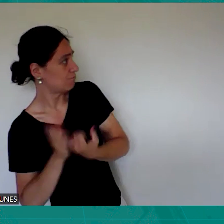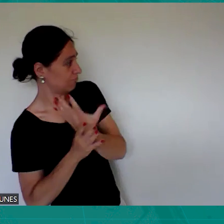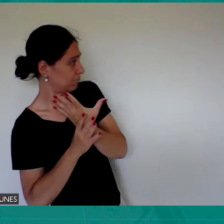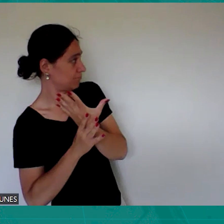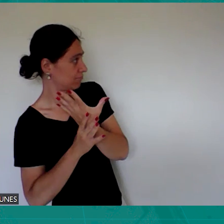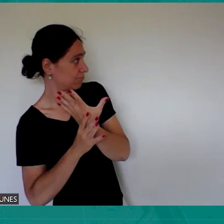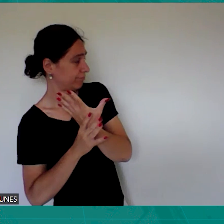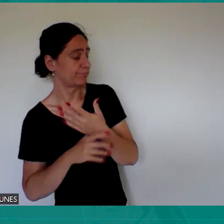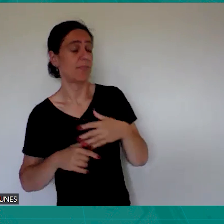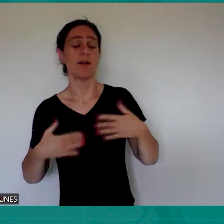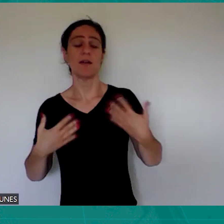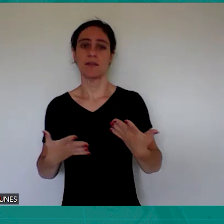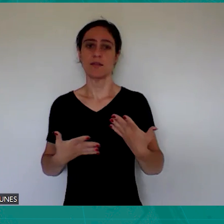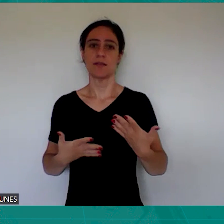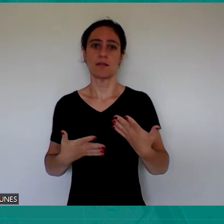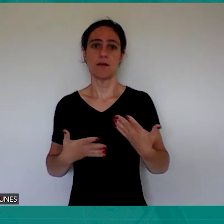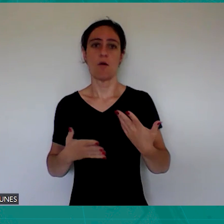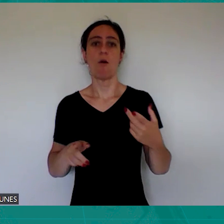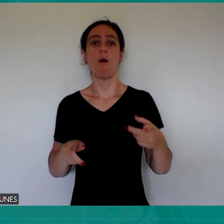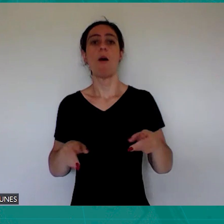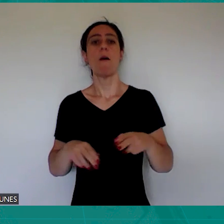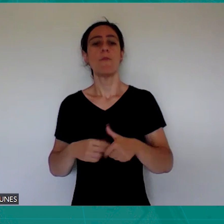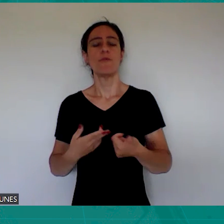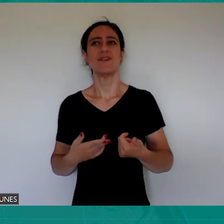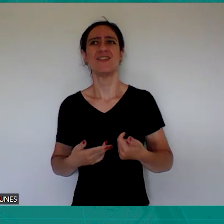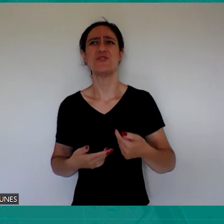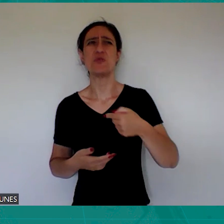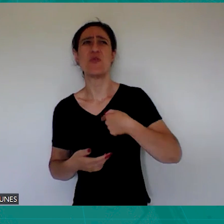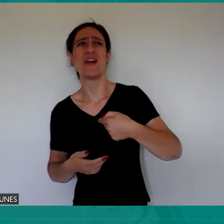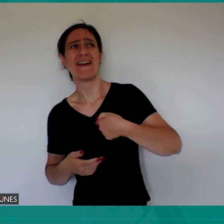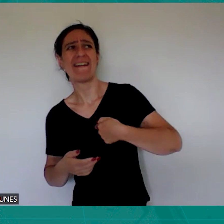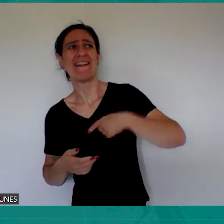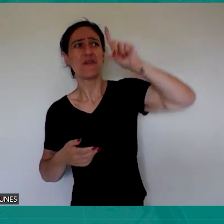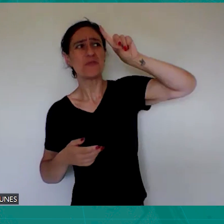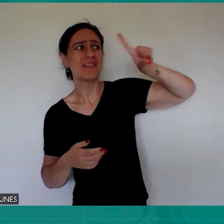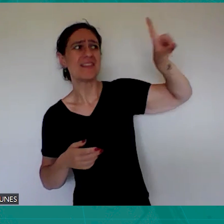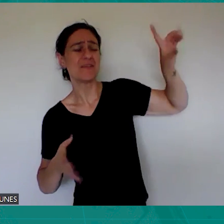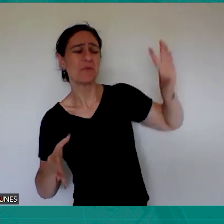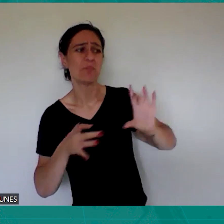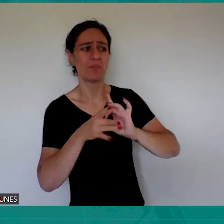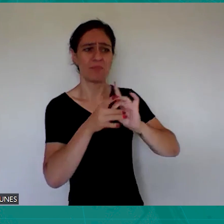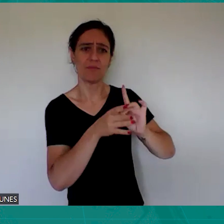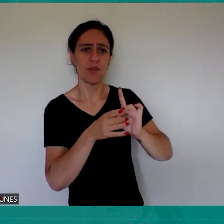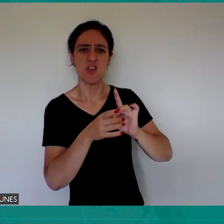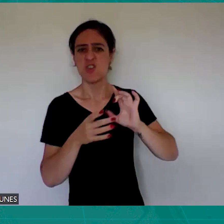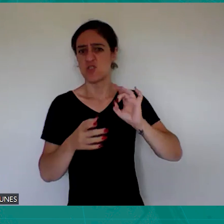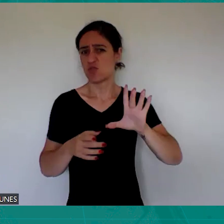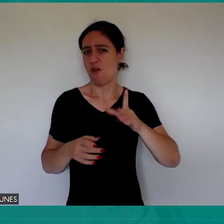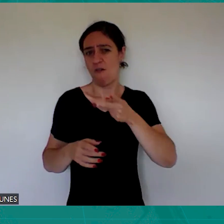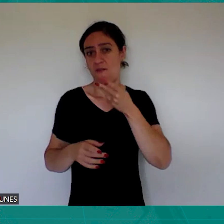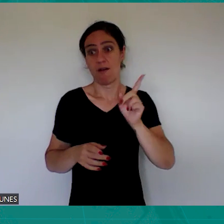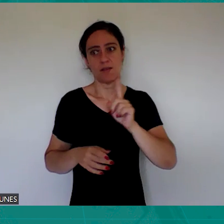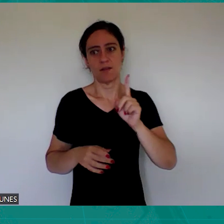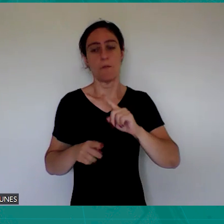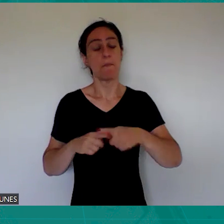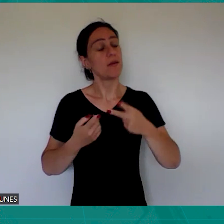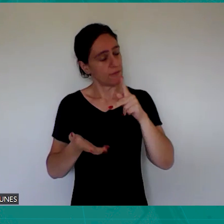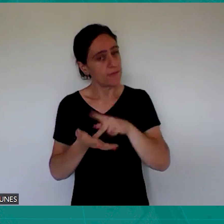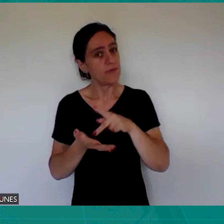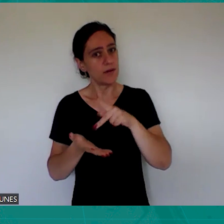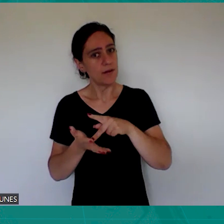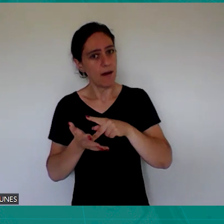e o Pai somos um, não é mera técnica de retórica, não. Era uma verdade, né? Essa